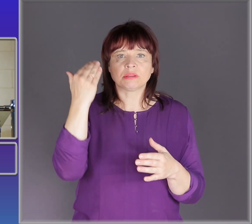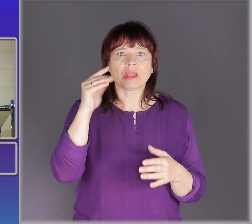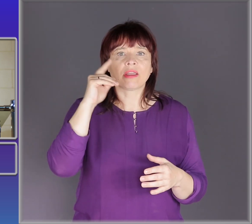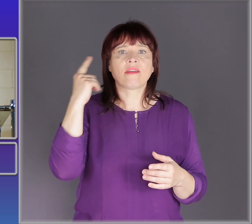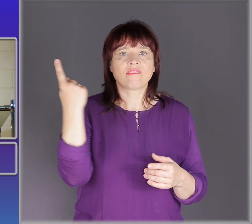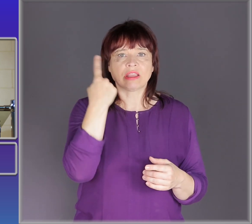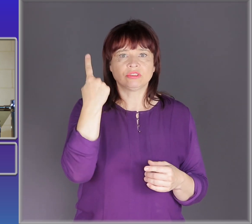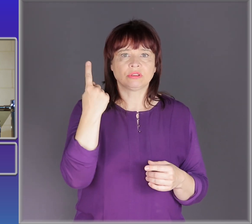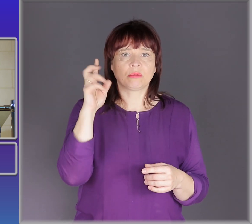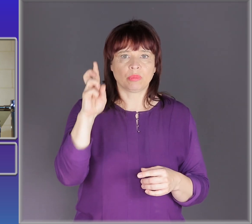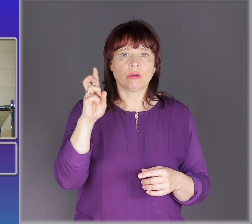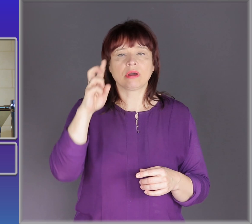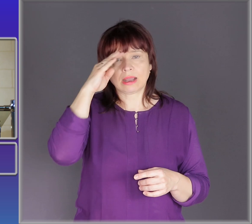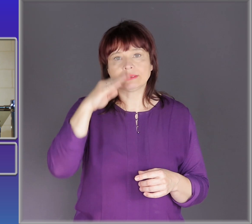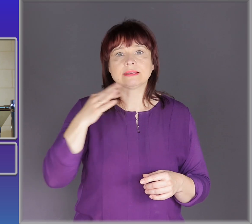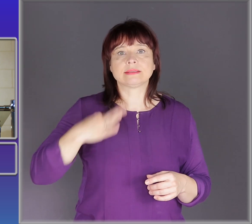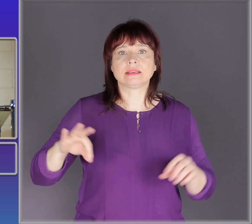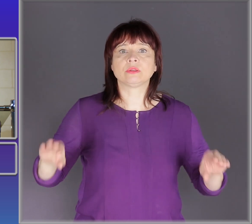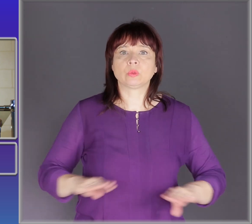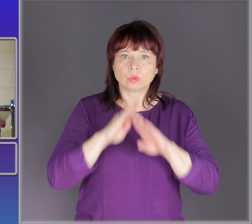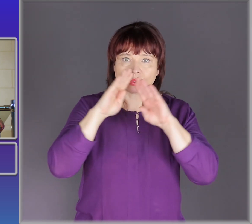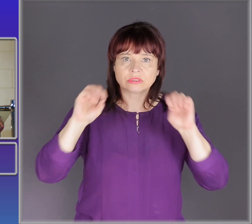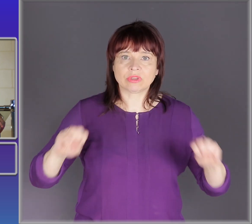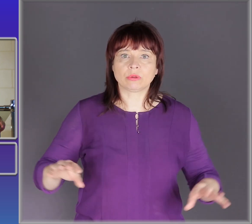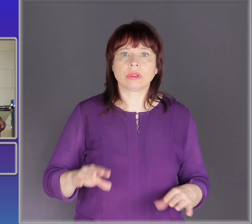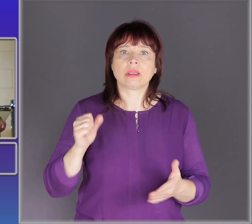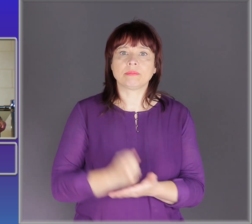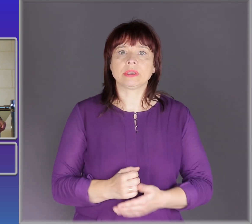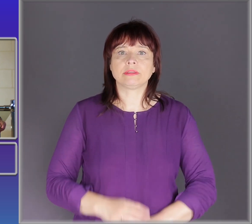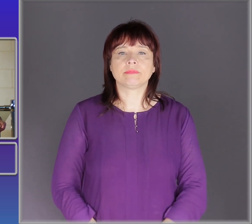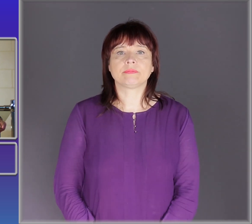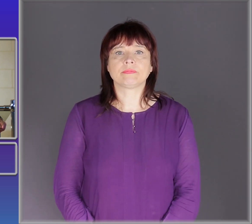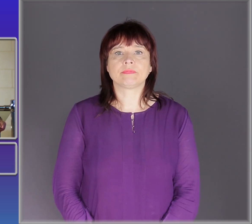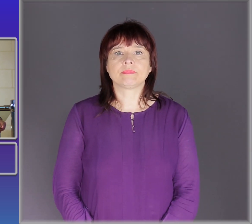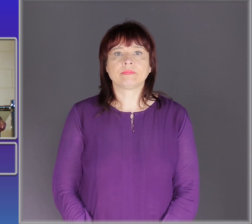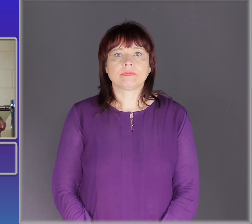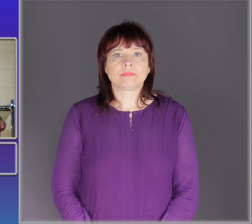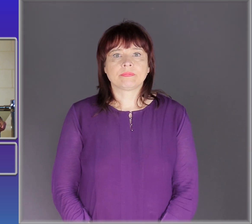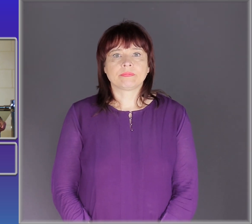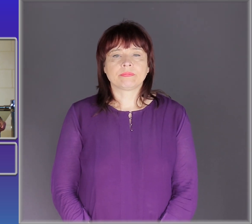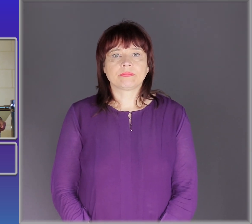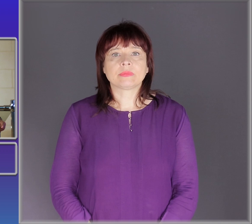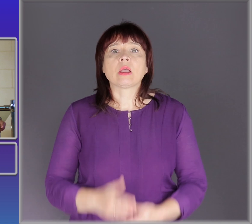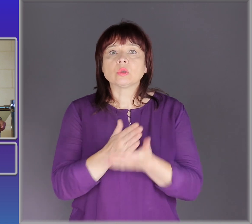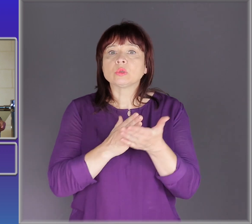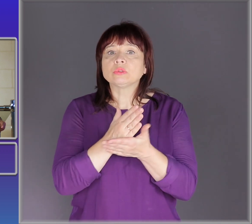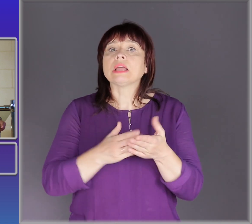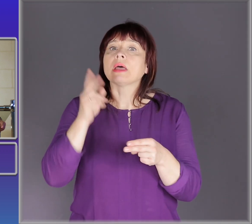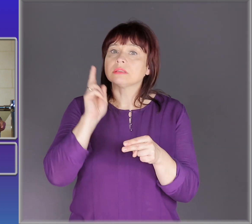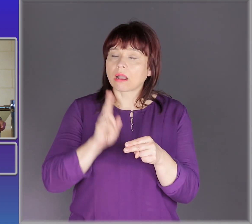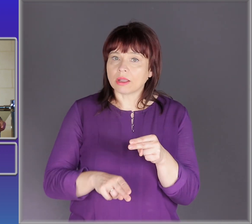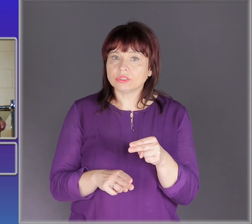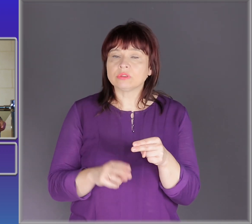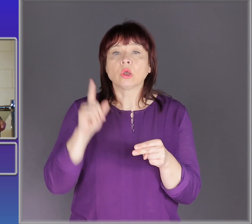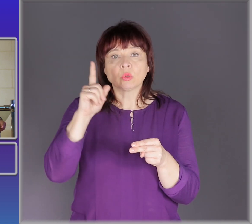вечный единый бог отец сын и святой дух аминь наше служение заканчивается